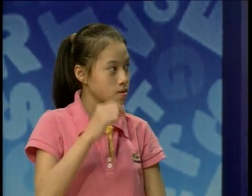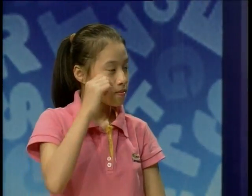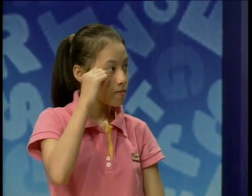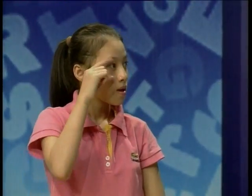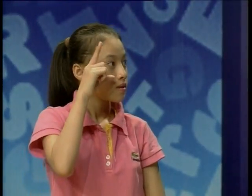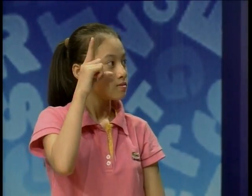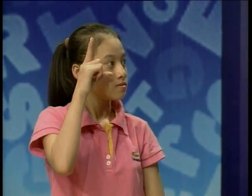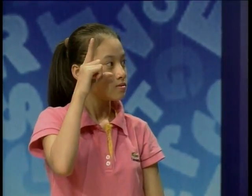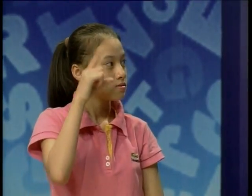Chúng ta còn có hành động thức nữa